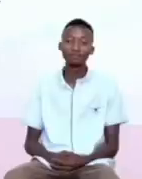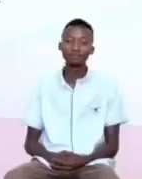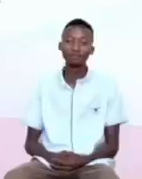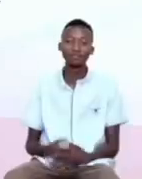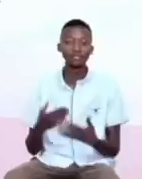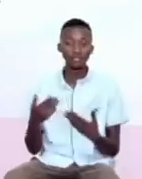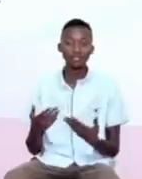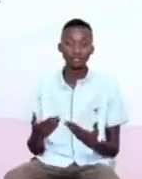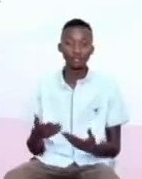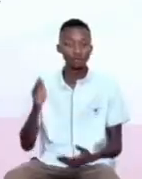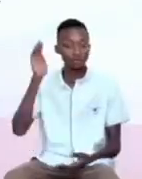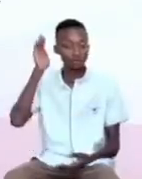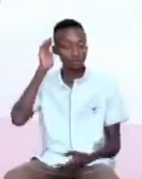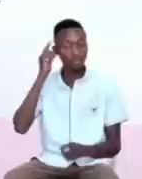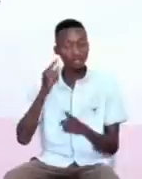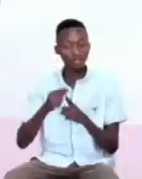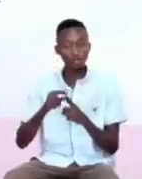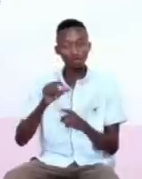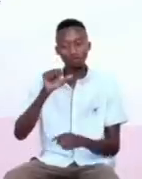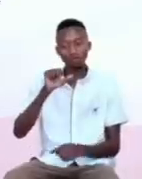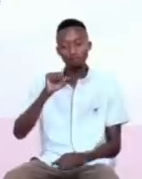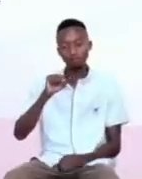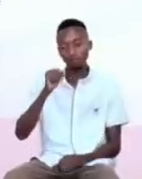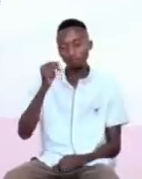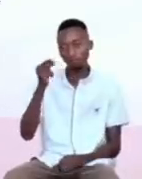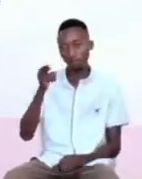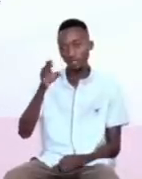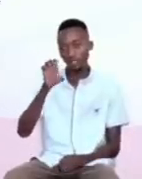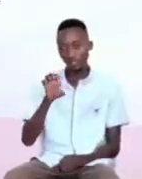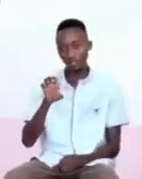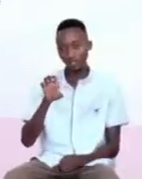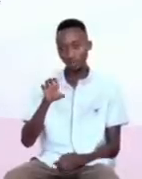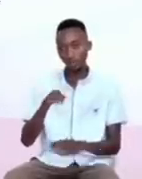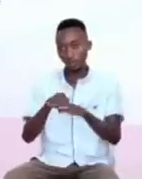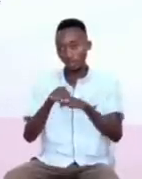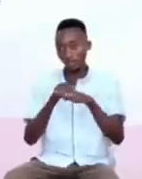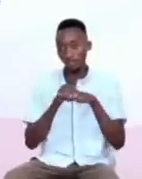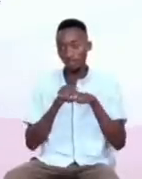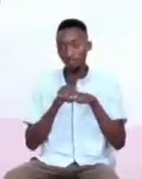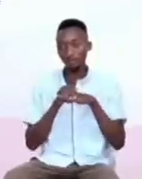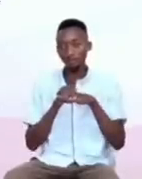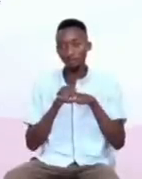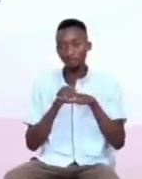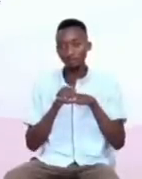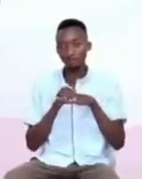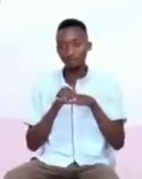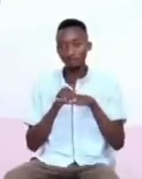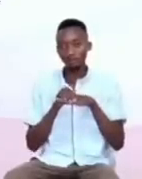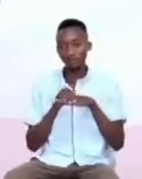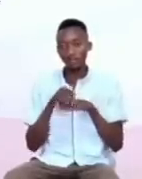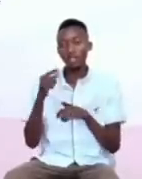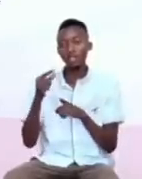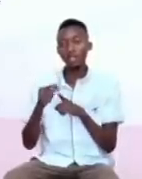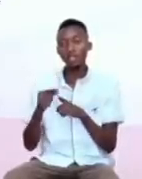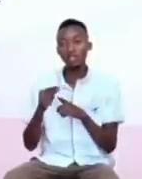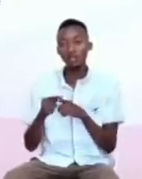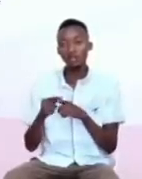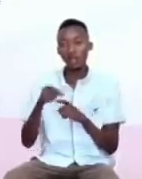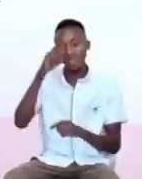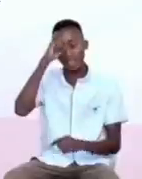Ukishasikia neno she ni feminine. Neno hekima ni la